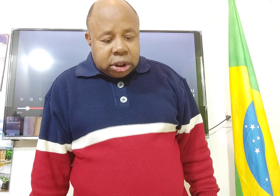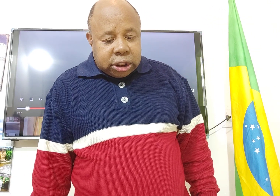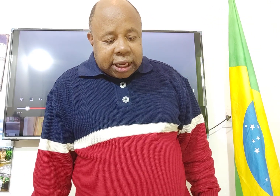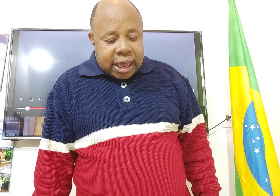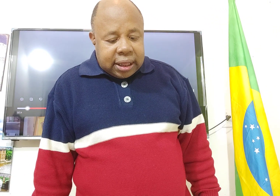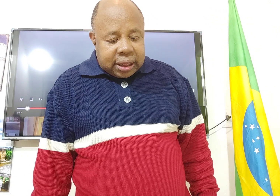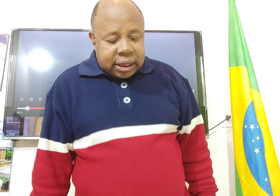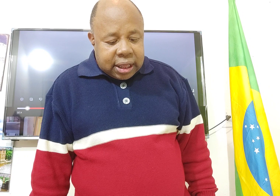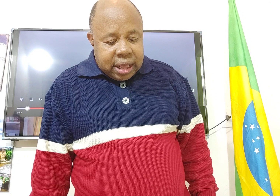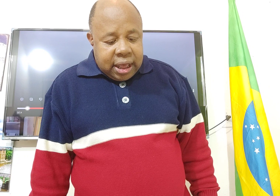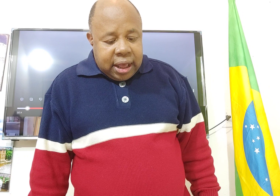de 3,